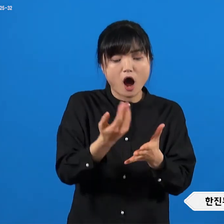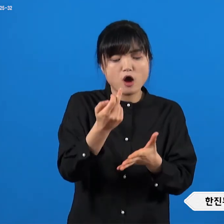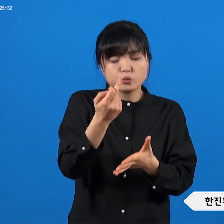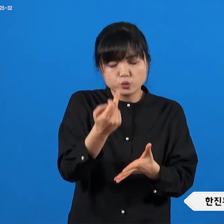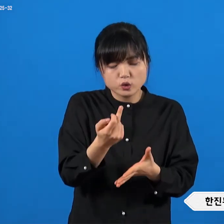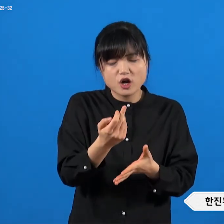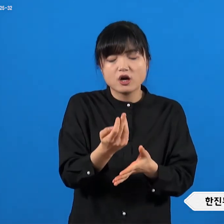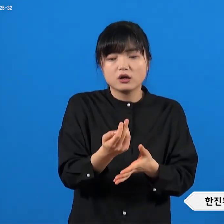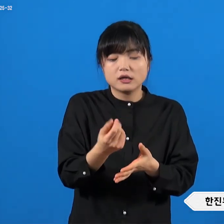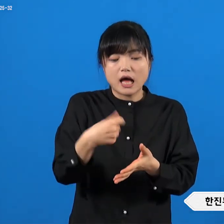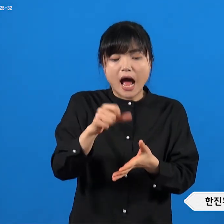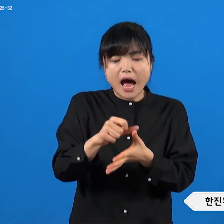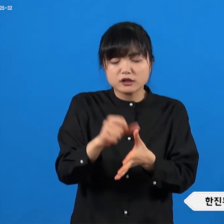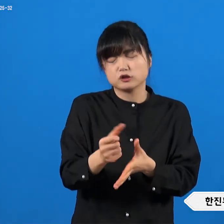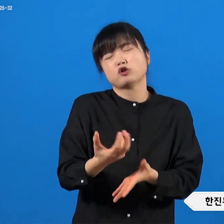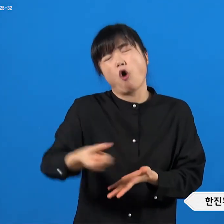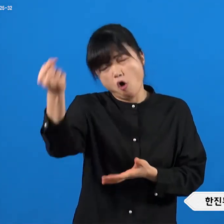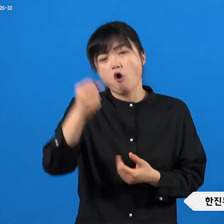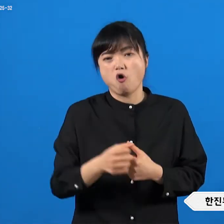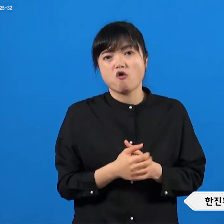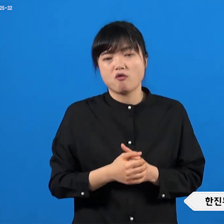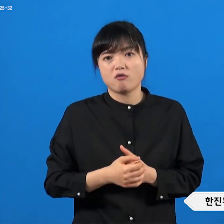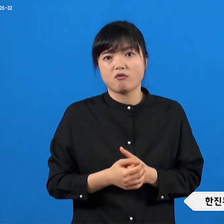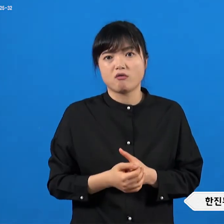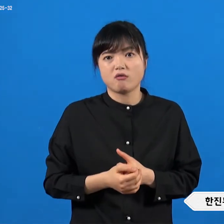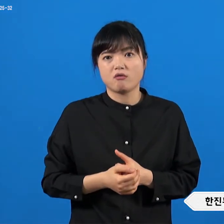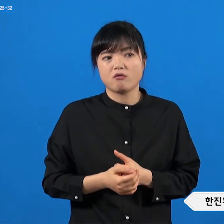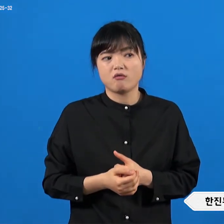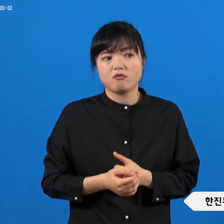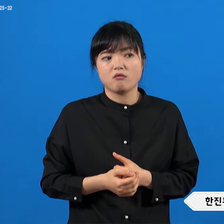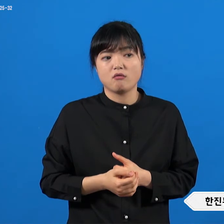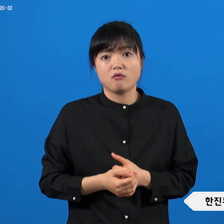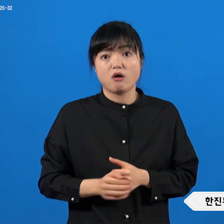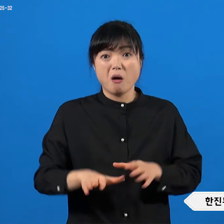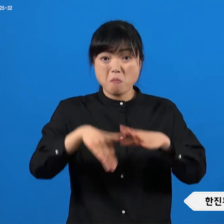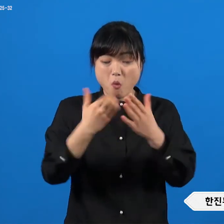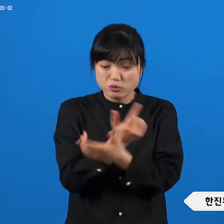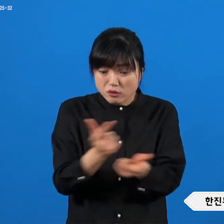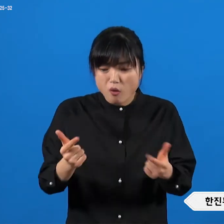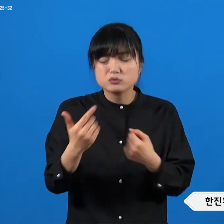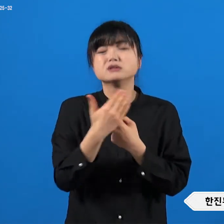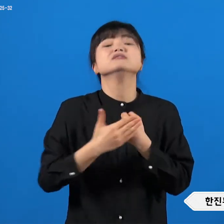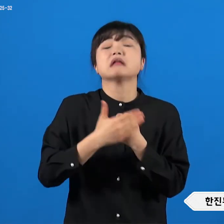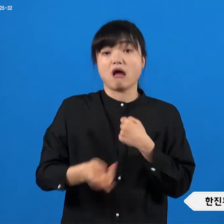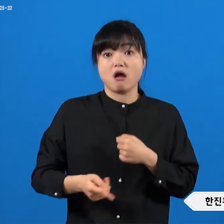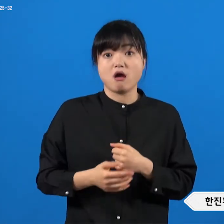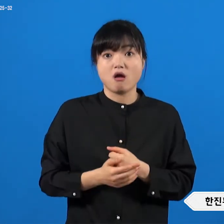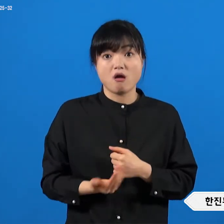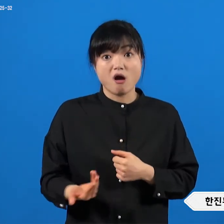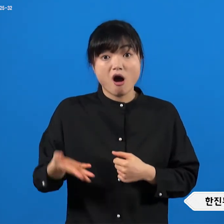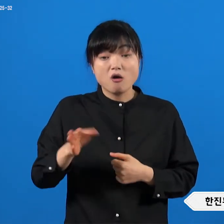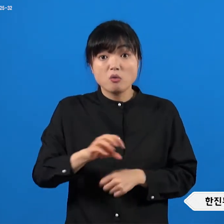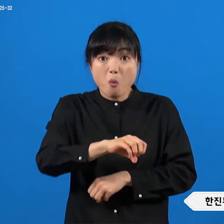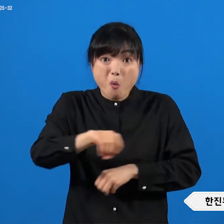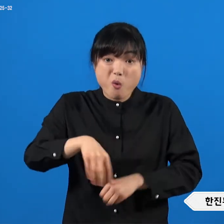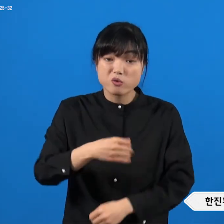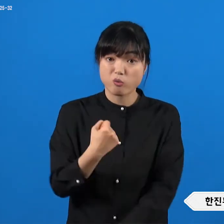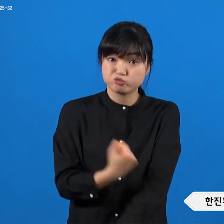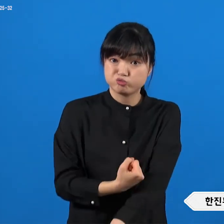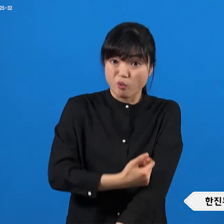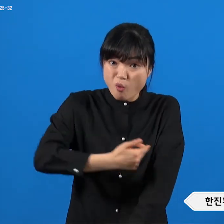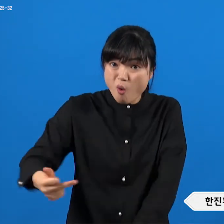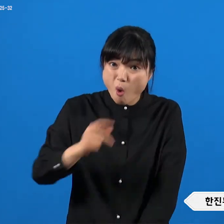자기 것이 되는 그런 은혜가 어디 있습니까? 그러니까 모든 것이 은혜지 어떻게 그게